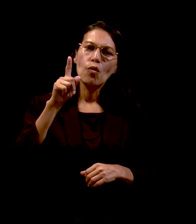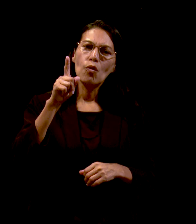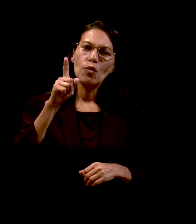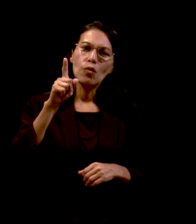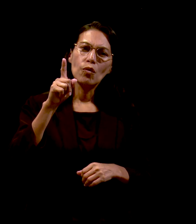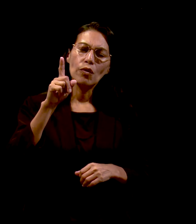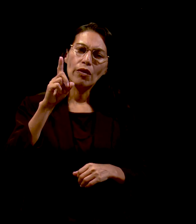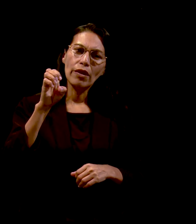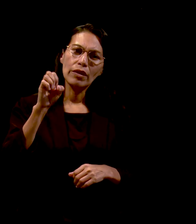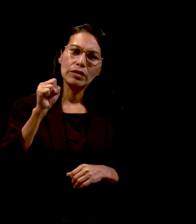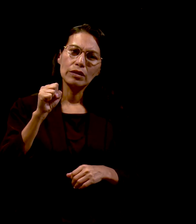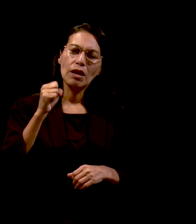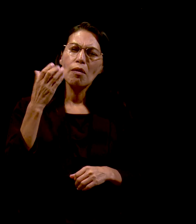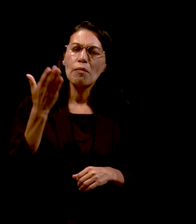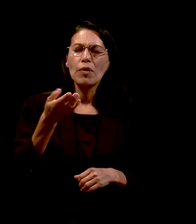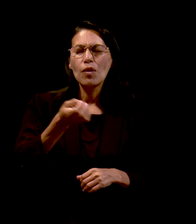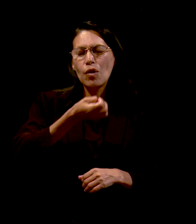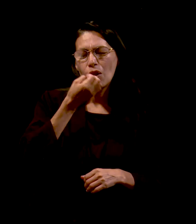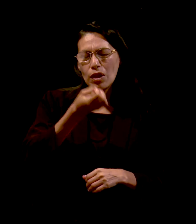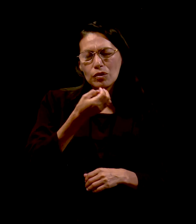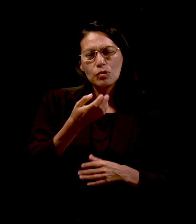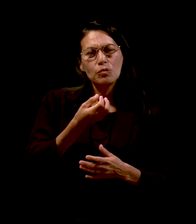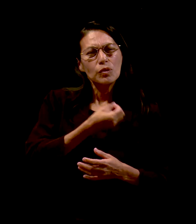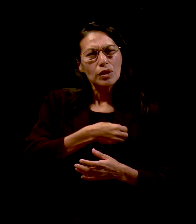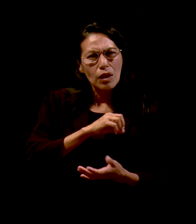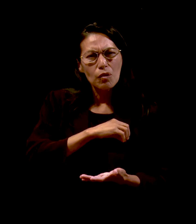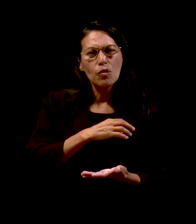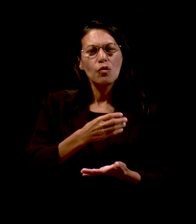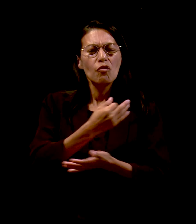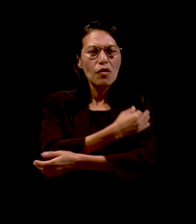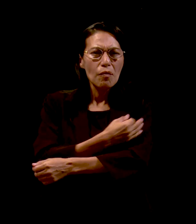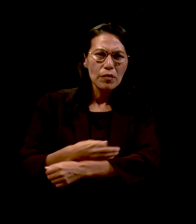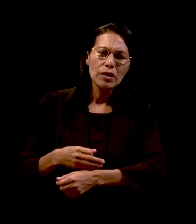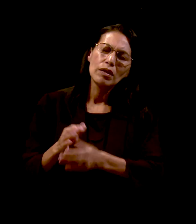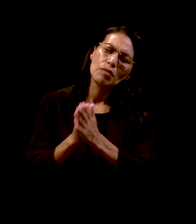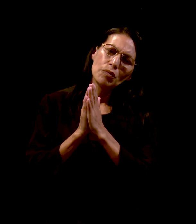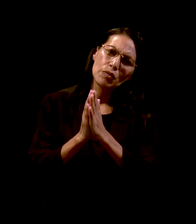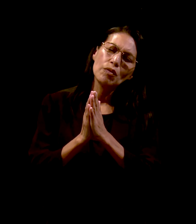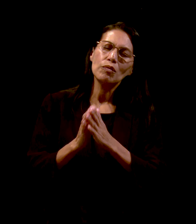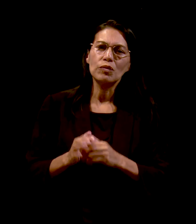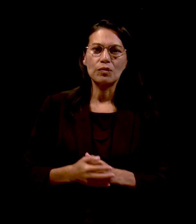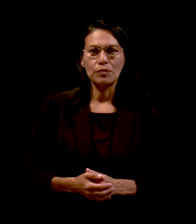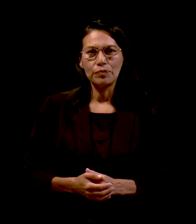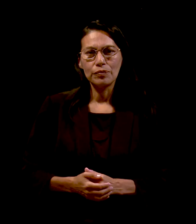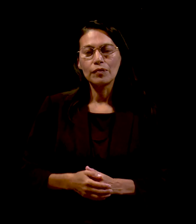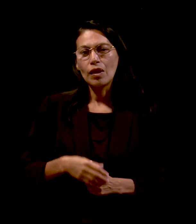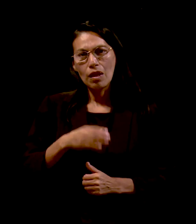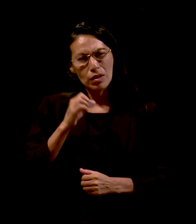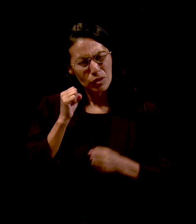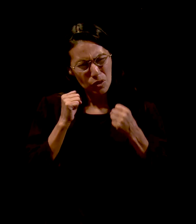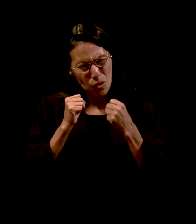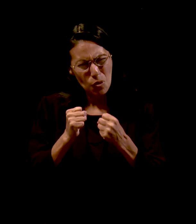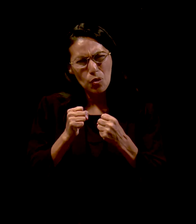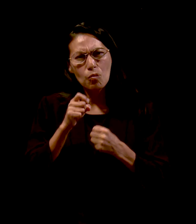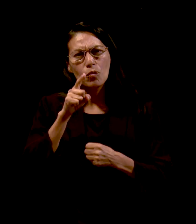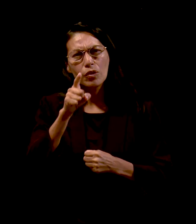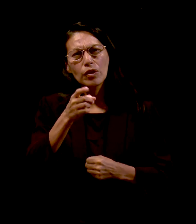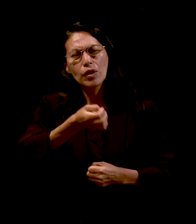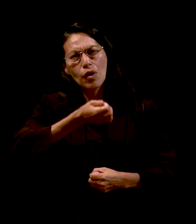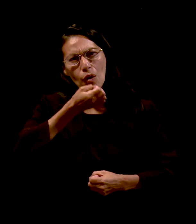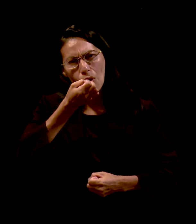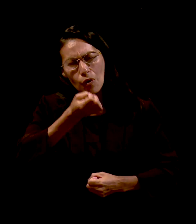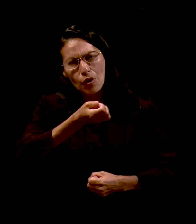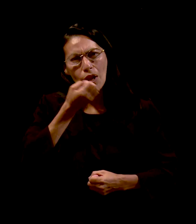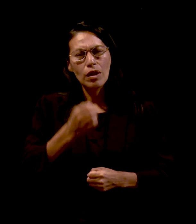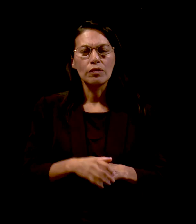lópez pide oración por mi salud y por mi familia vamos a estar orando por ti lourdes ten esa plena